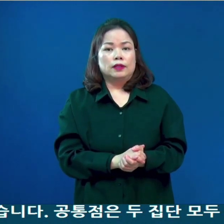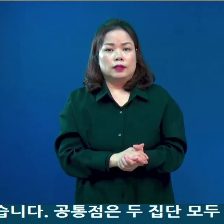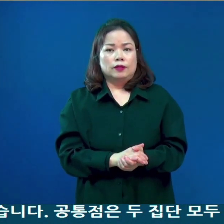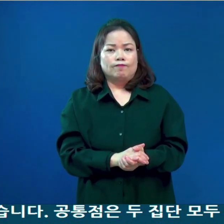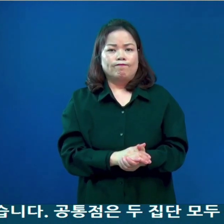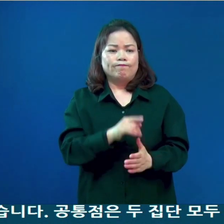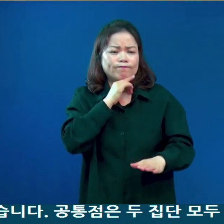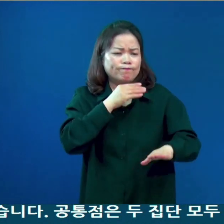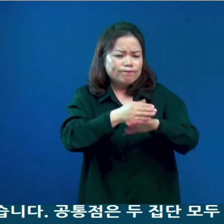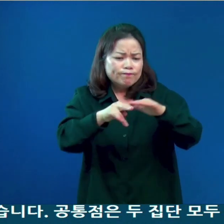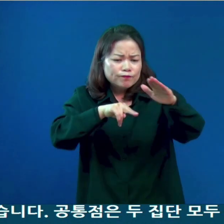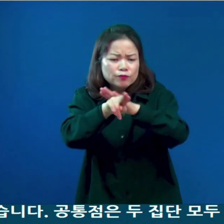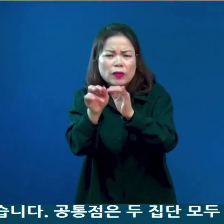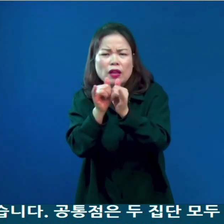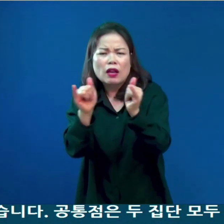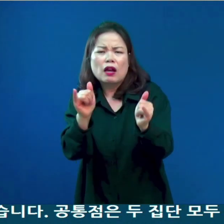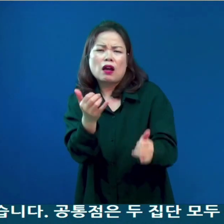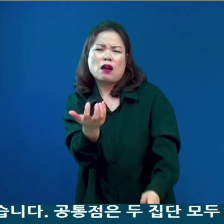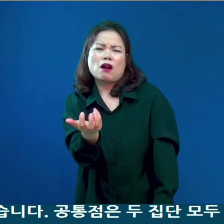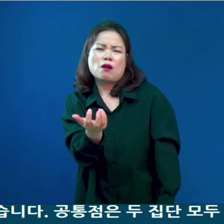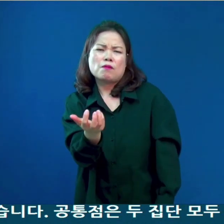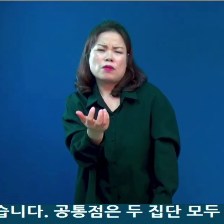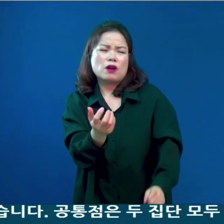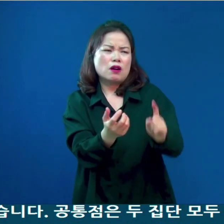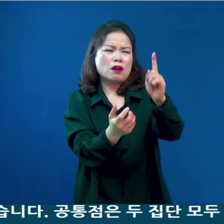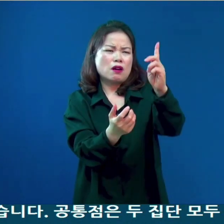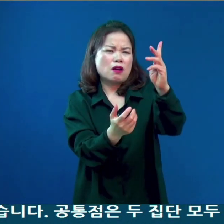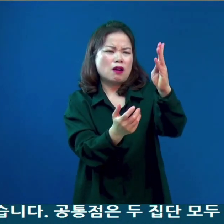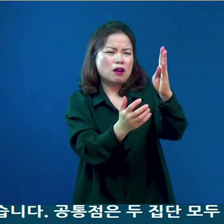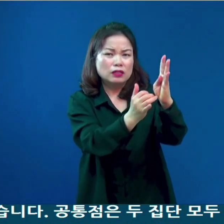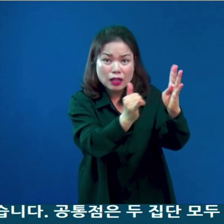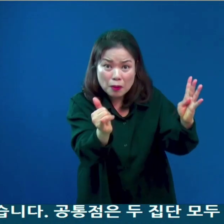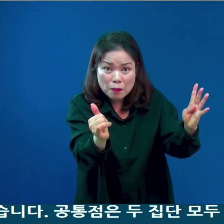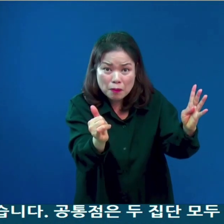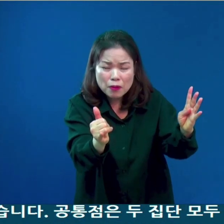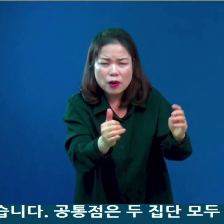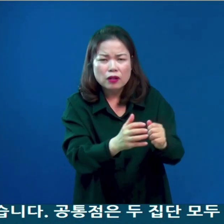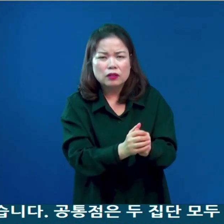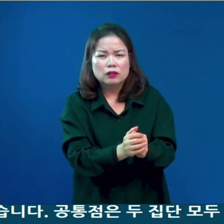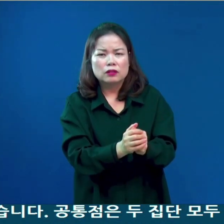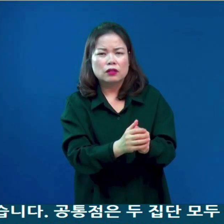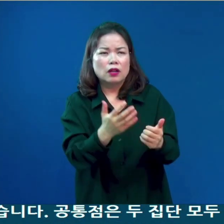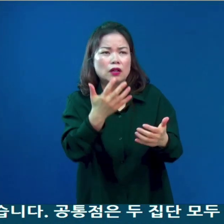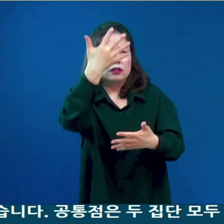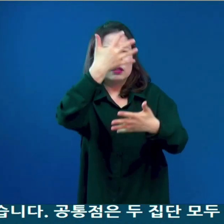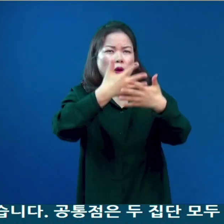탈북민들의 그 아픔은 여러분 한 명 한 명이 다 영화를 찍어도 모자랄